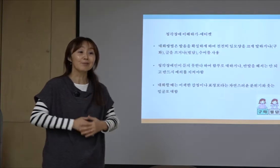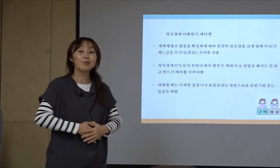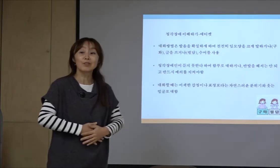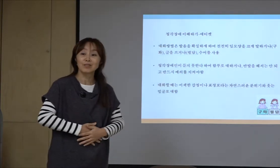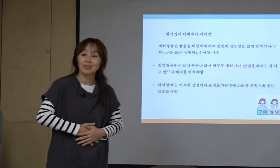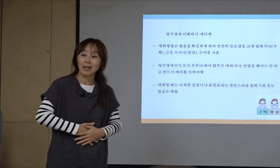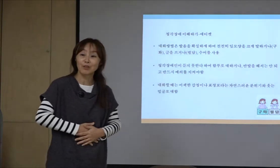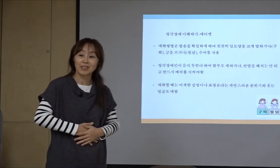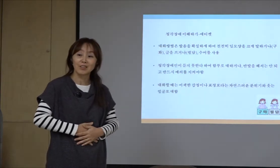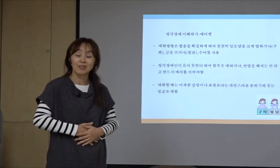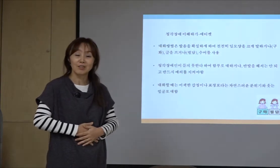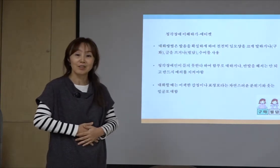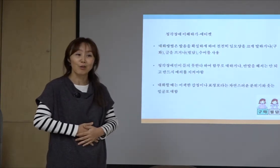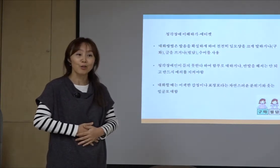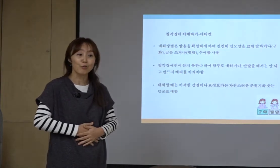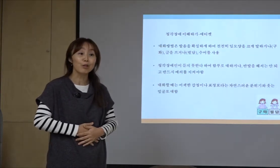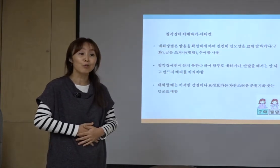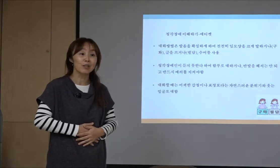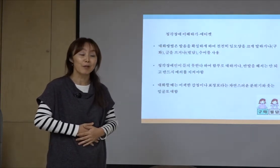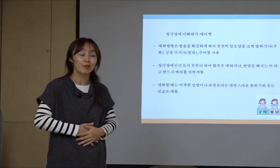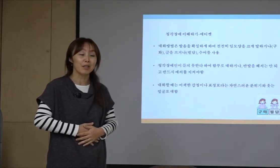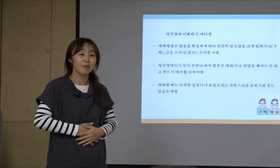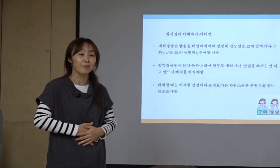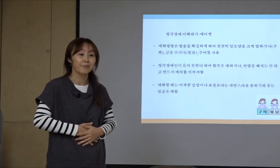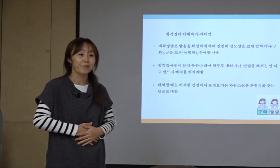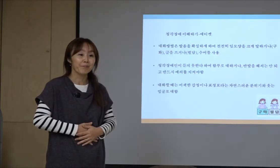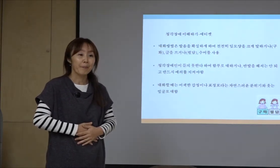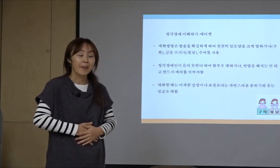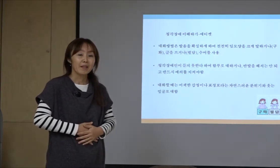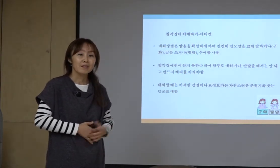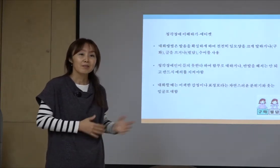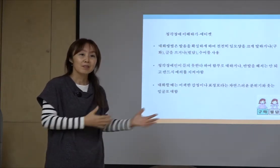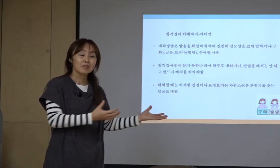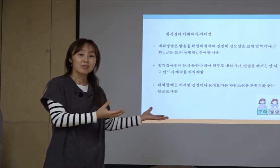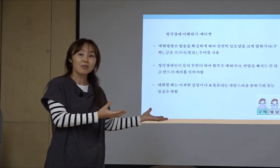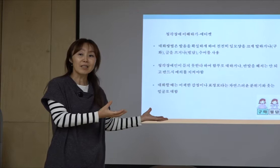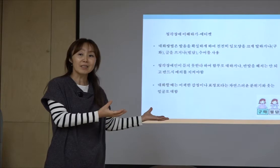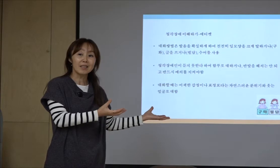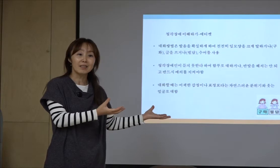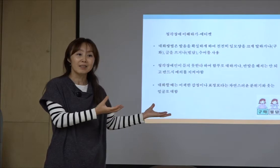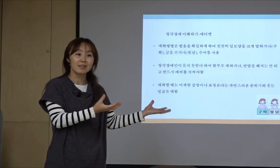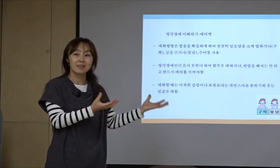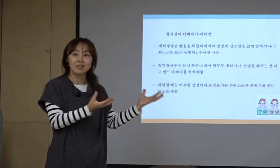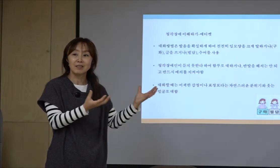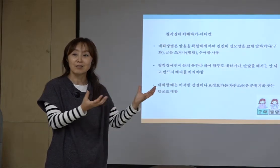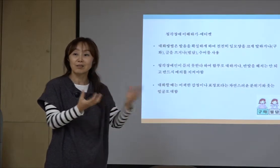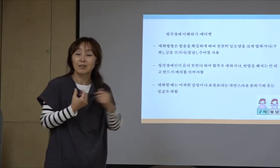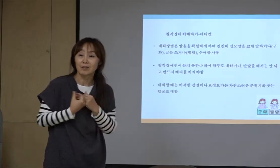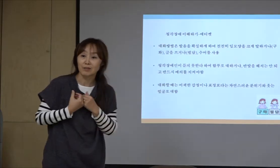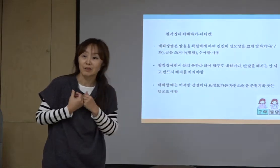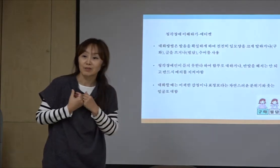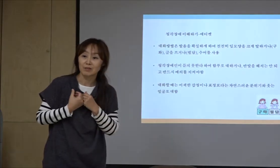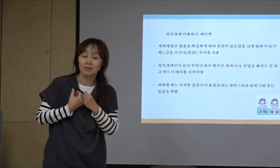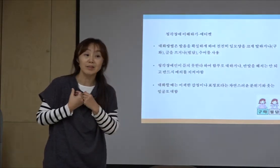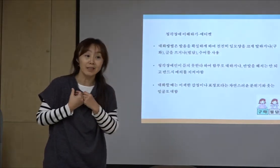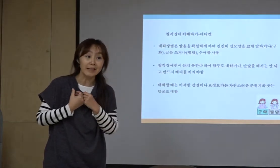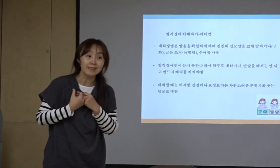승무원 학원이에요. 근데 거기는 왜 수화를 배우냐면 그 청각장애인들 이제 승객이 탔을